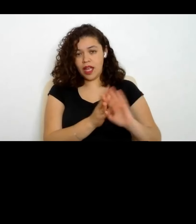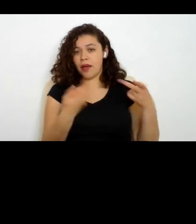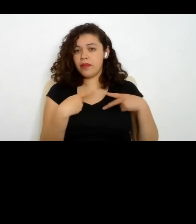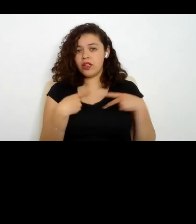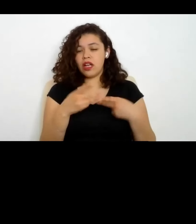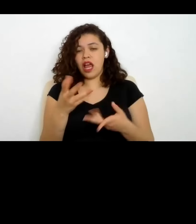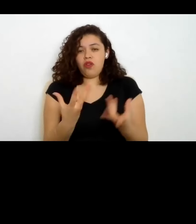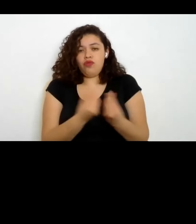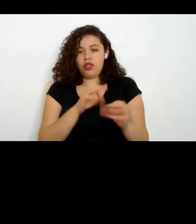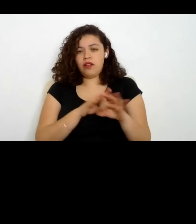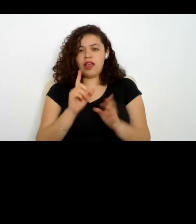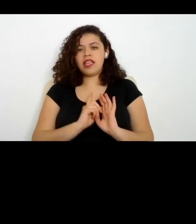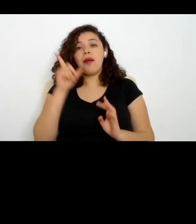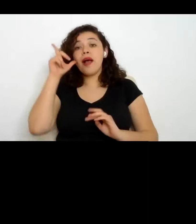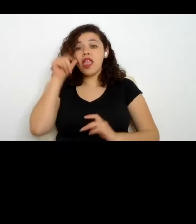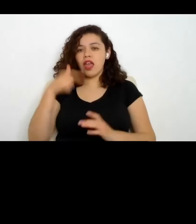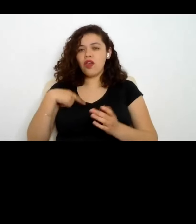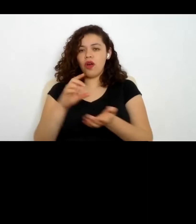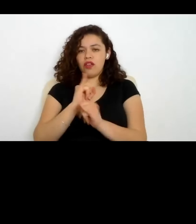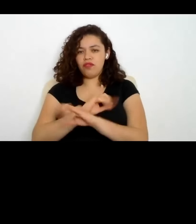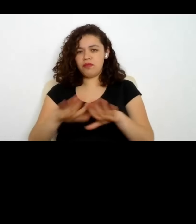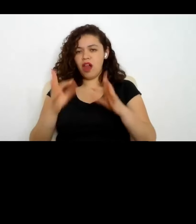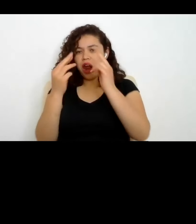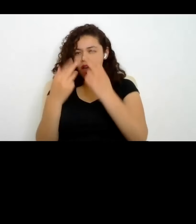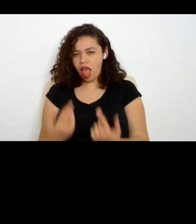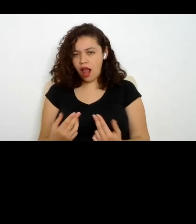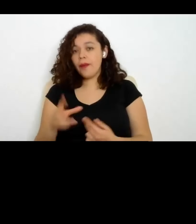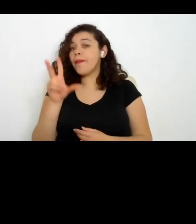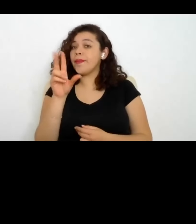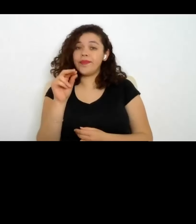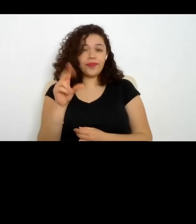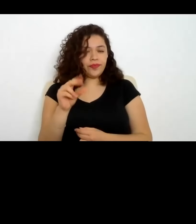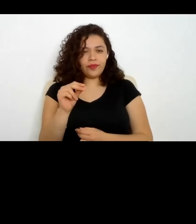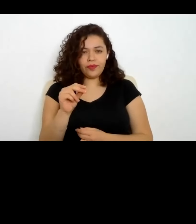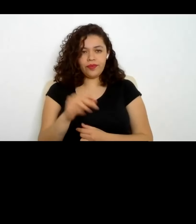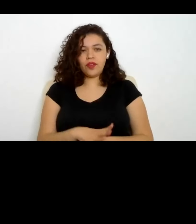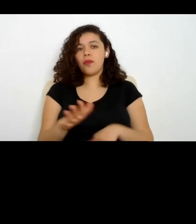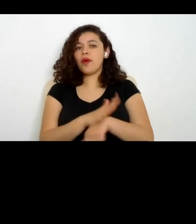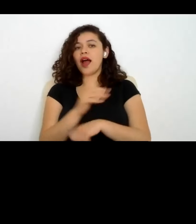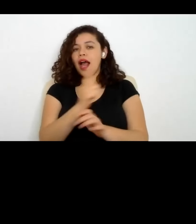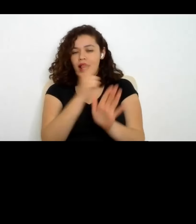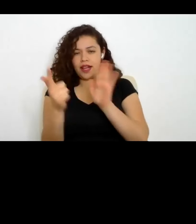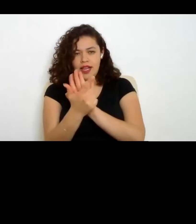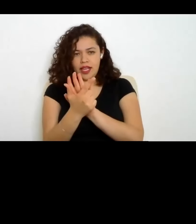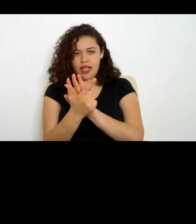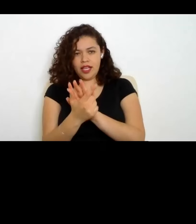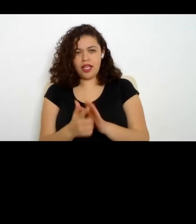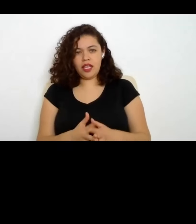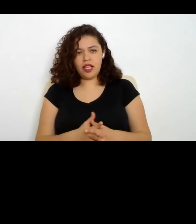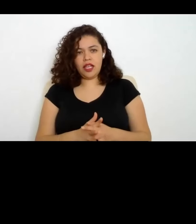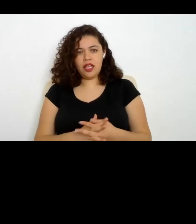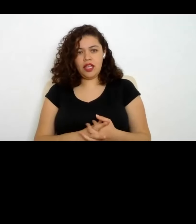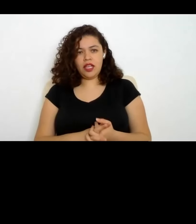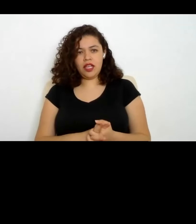trabaja conmigo, al otro día yo voy a eliminar sus datos personales. ¿Por qué? Porque de acuerdo con la ley, como dice aquí, con disposiciones